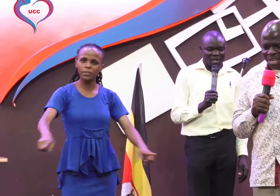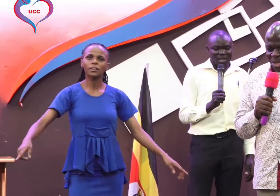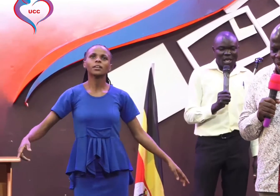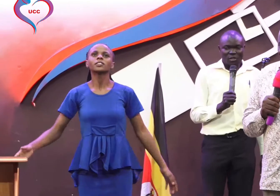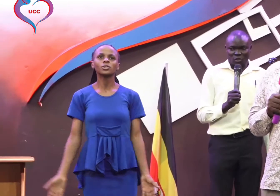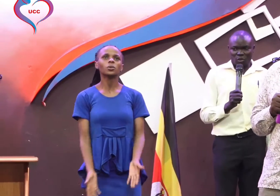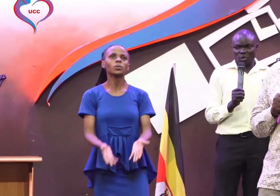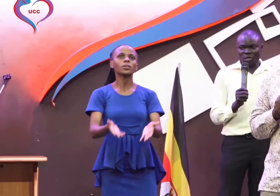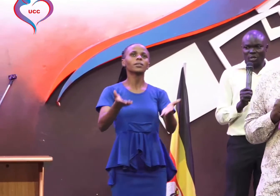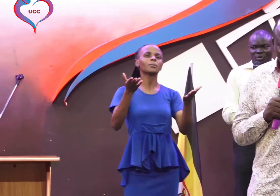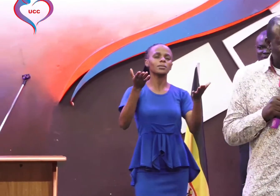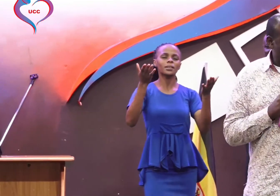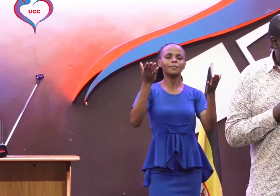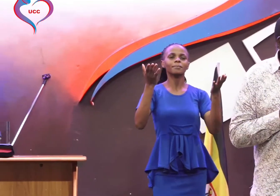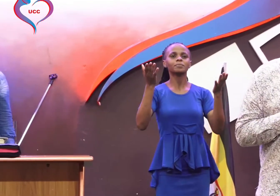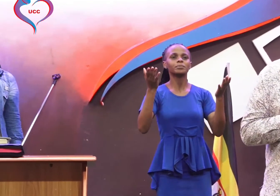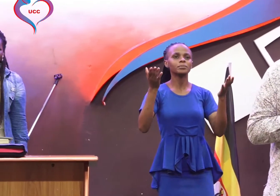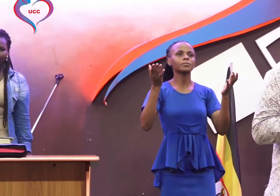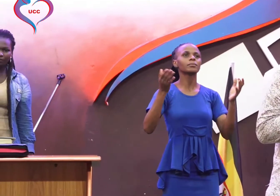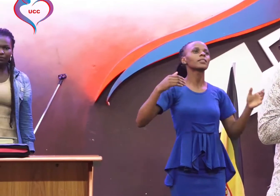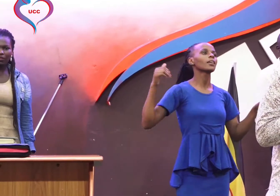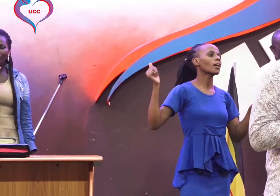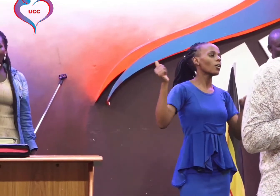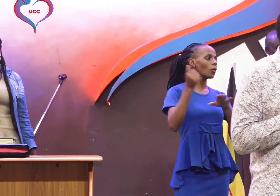ensimbi tukuyimusa